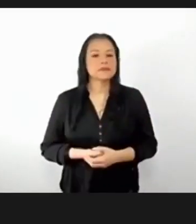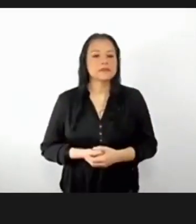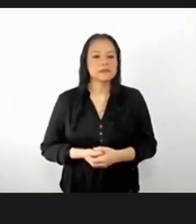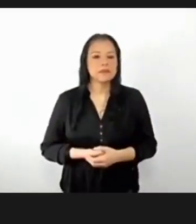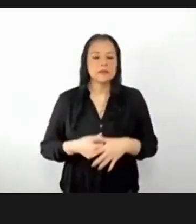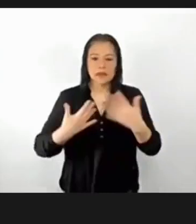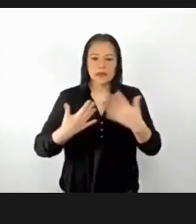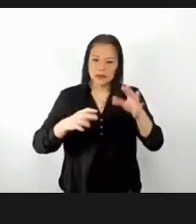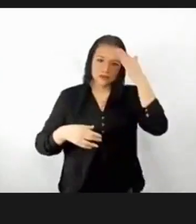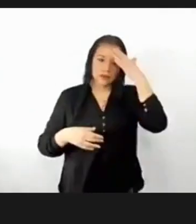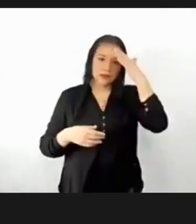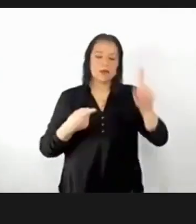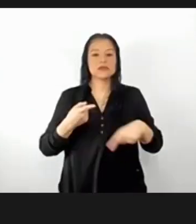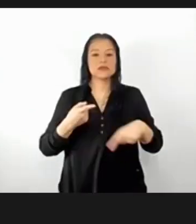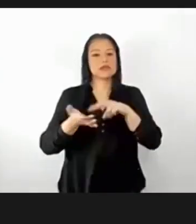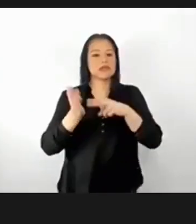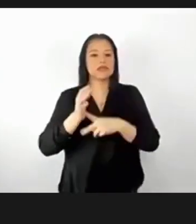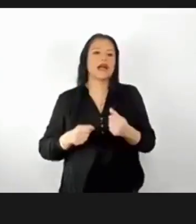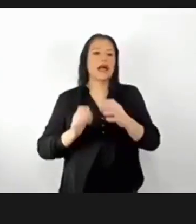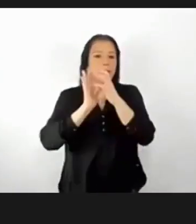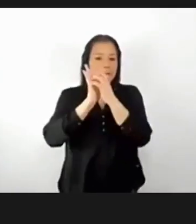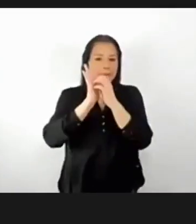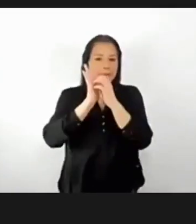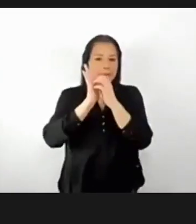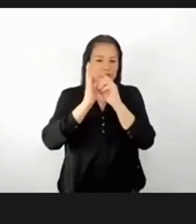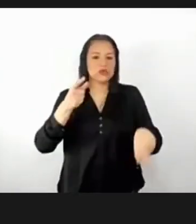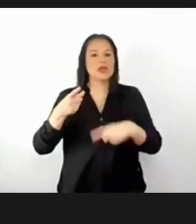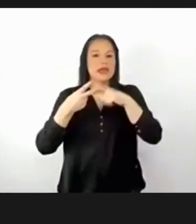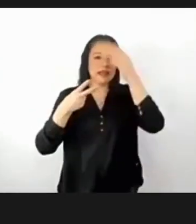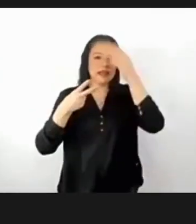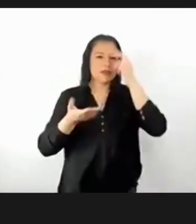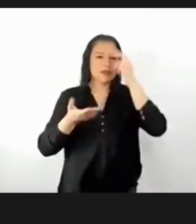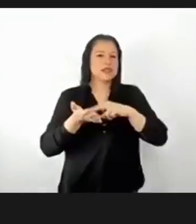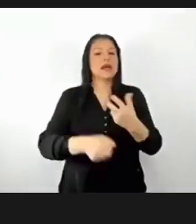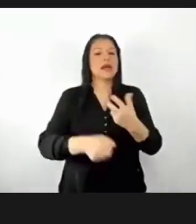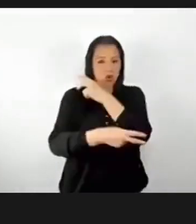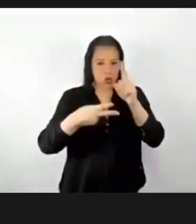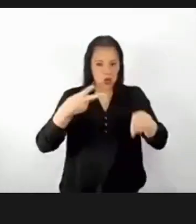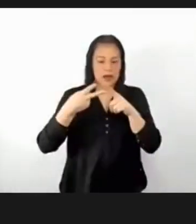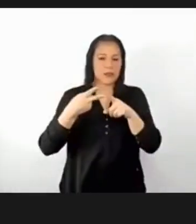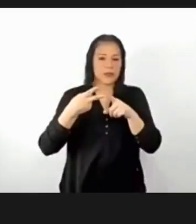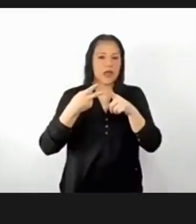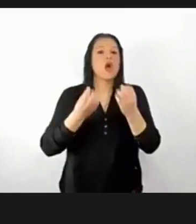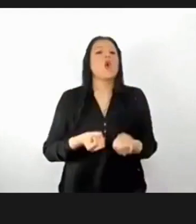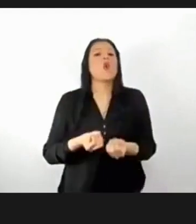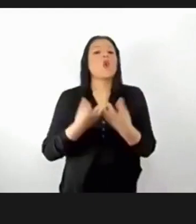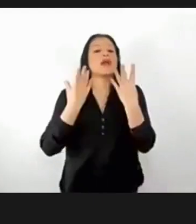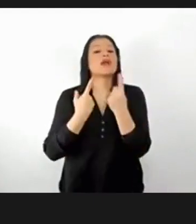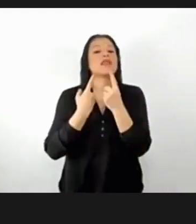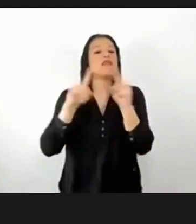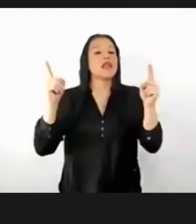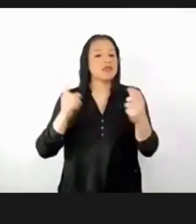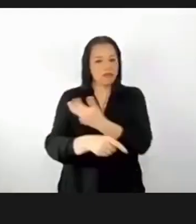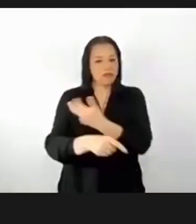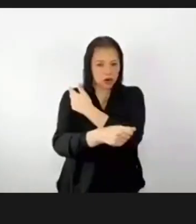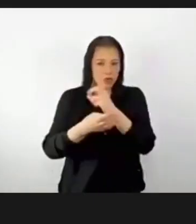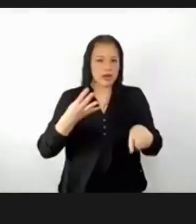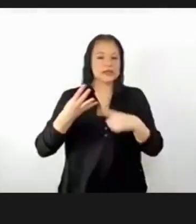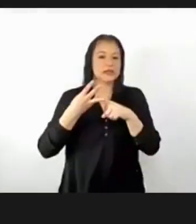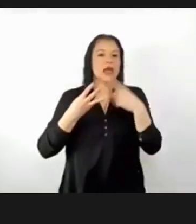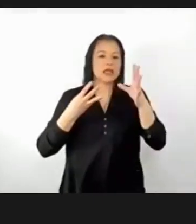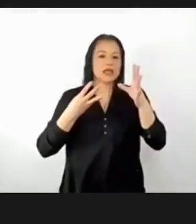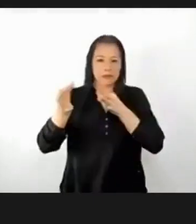ya sabemos qué es el virus, ya sabemos qué es la vacuna, cuántos tipos existen de vacuna, y hemos